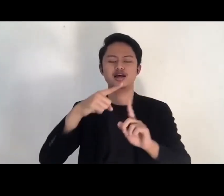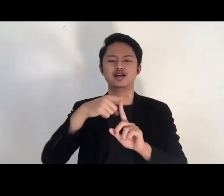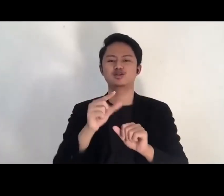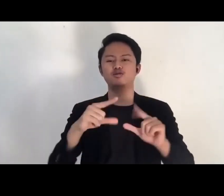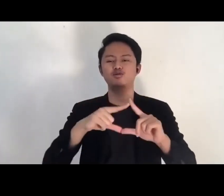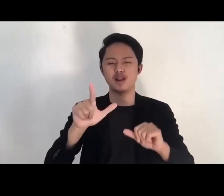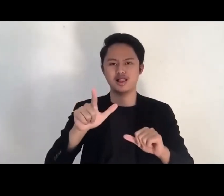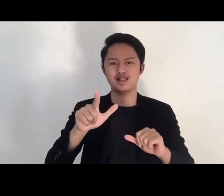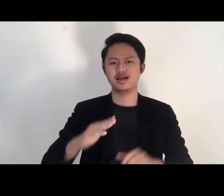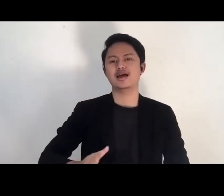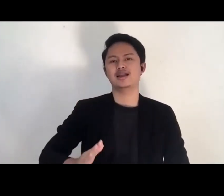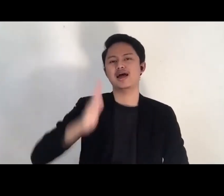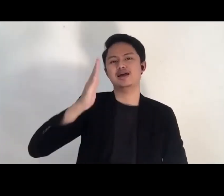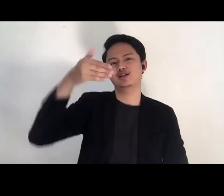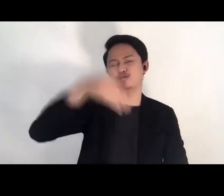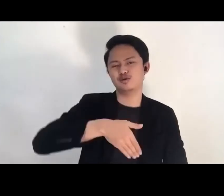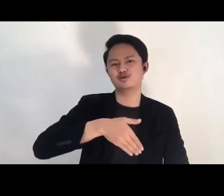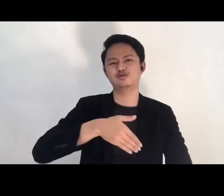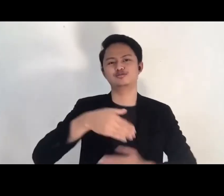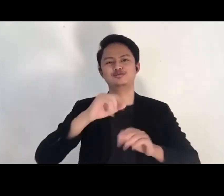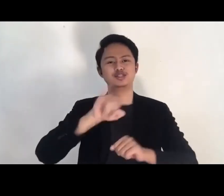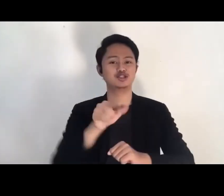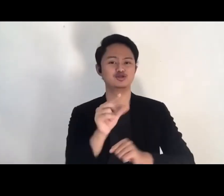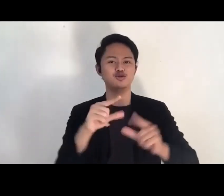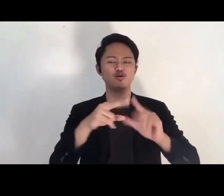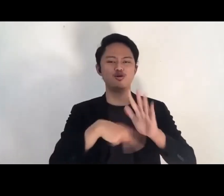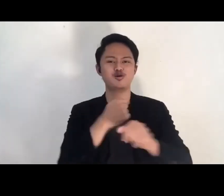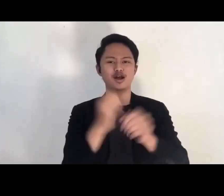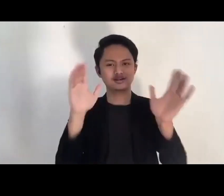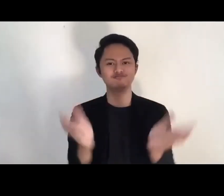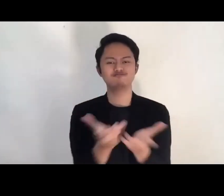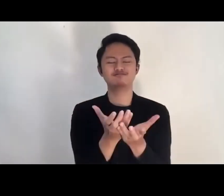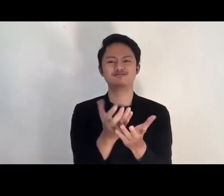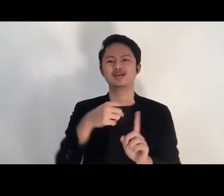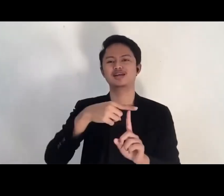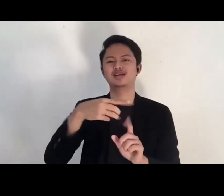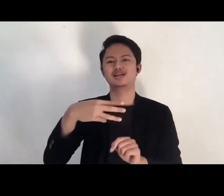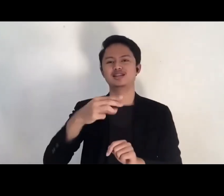jurang terjal begitu. Karena memang daerah kami geografisnya juga